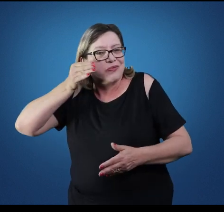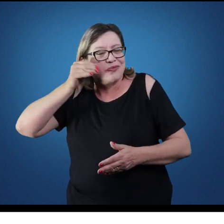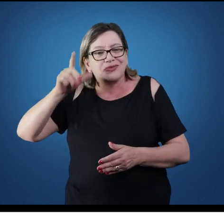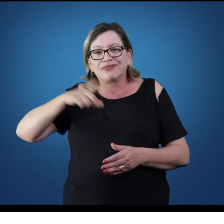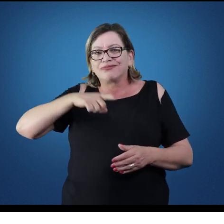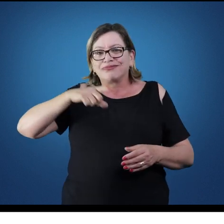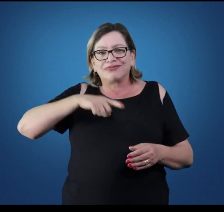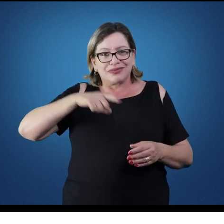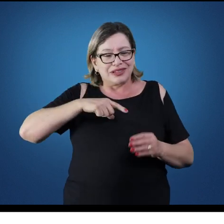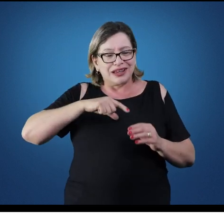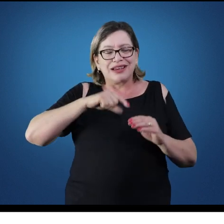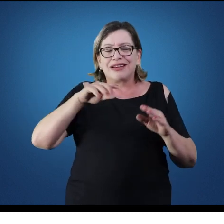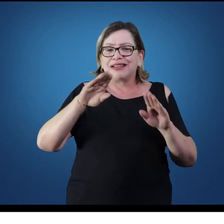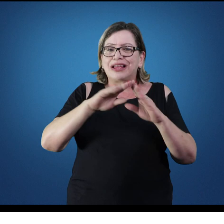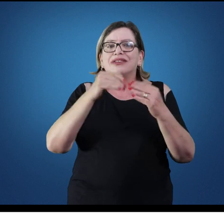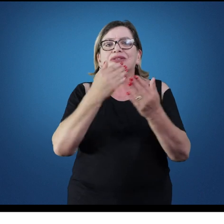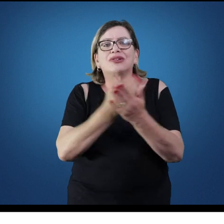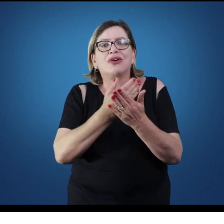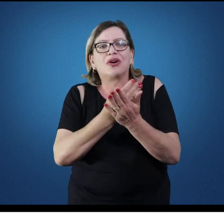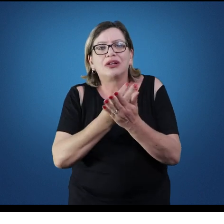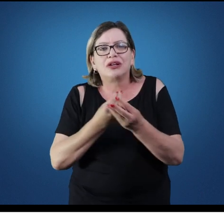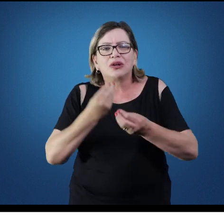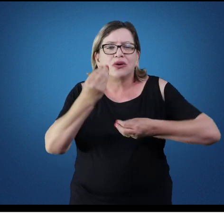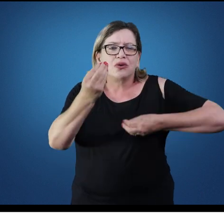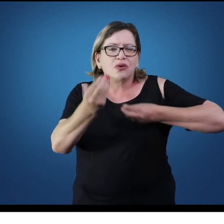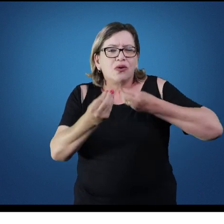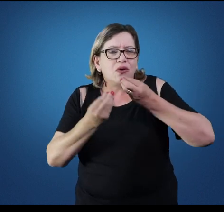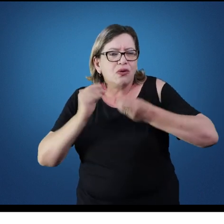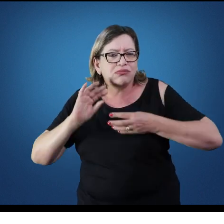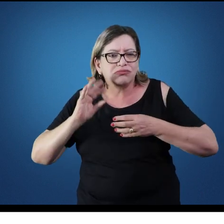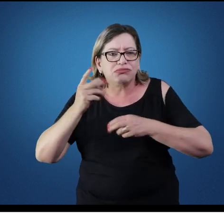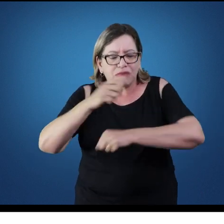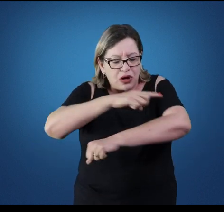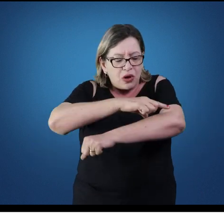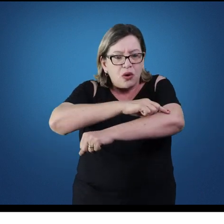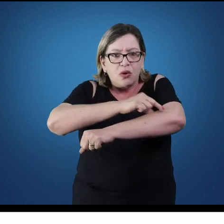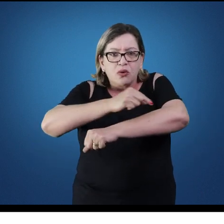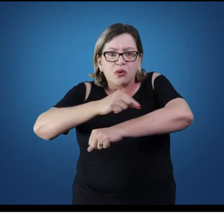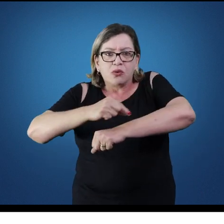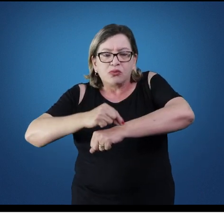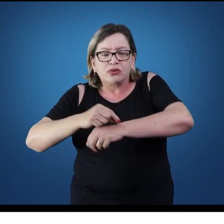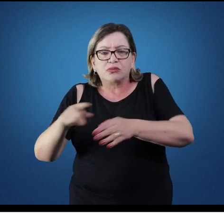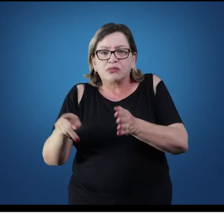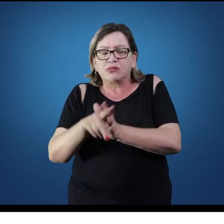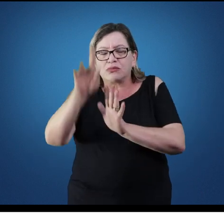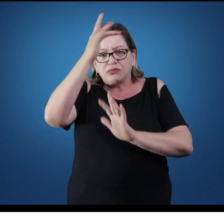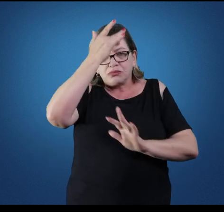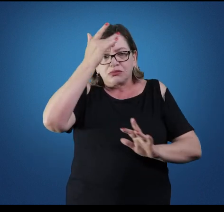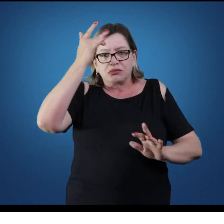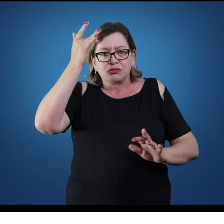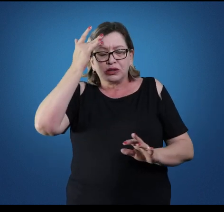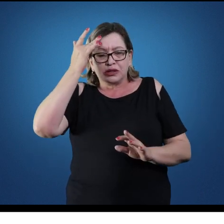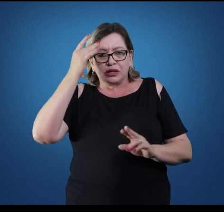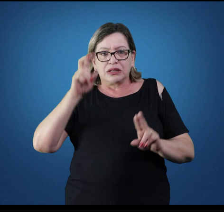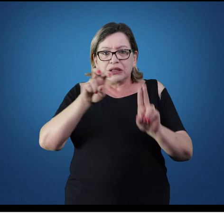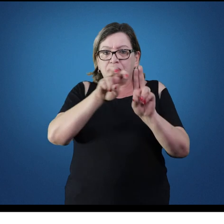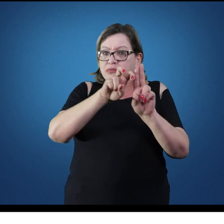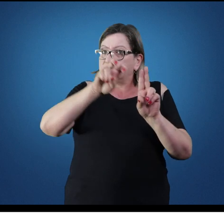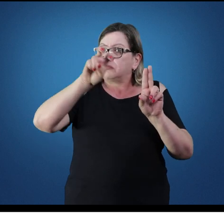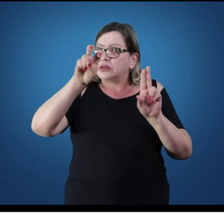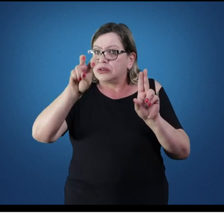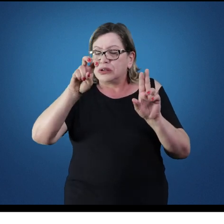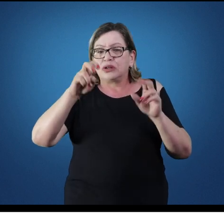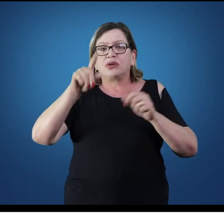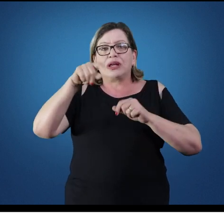alunos da escola, sobre a questão dos músculos, dos grupos musculares do corpo humano. A unidade 5 é o